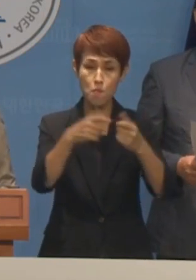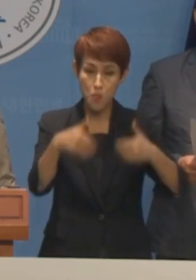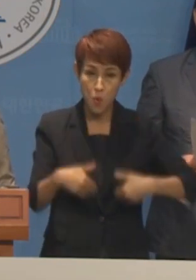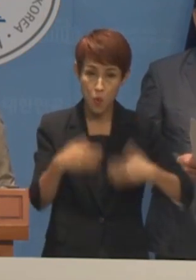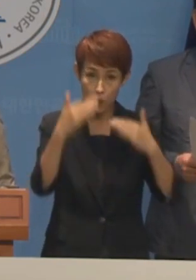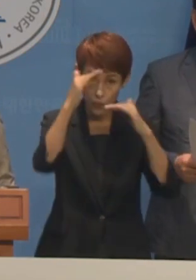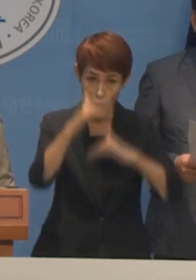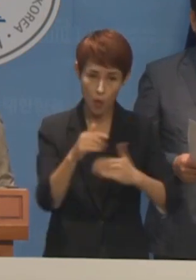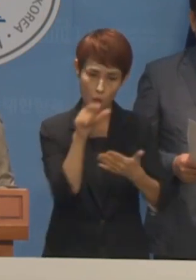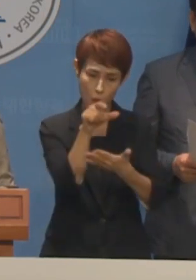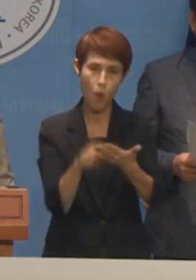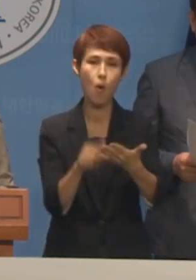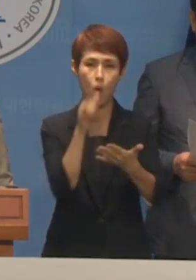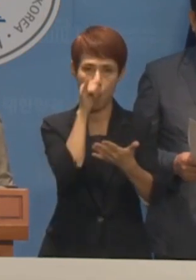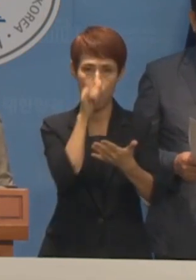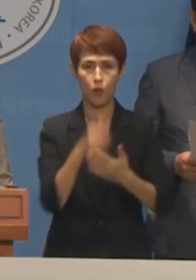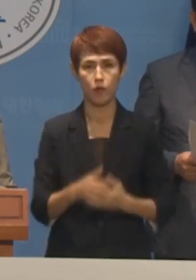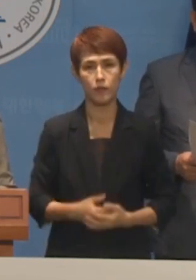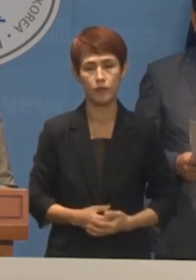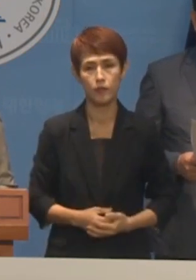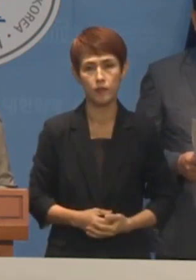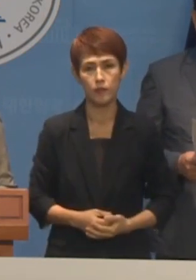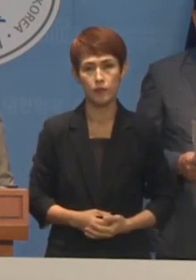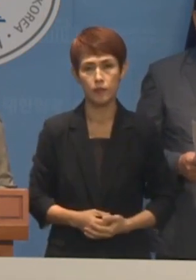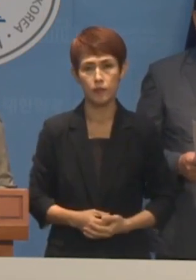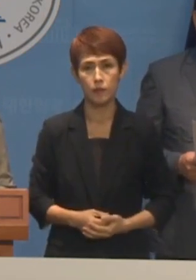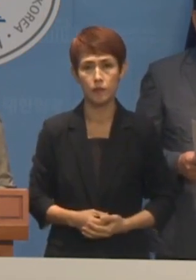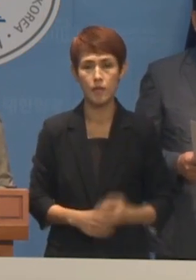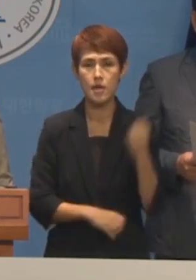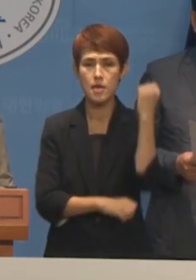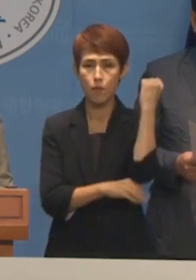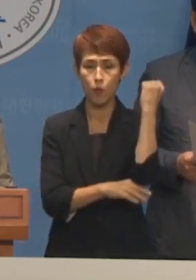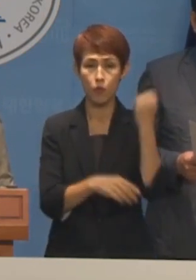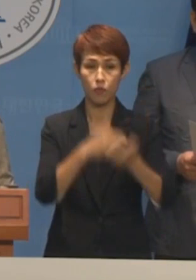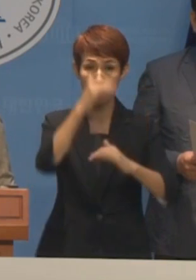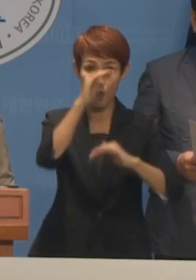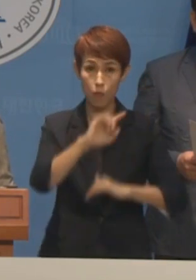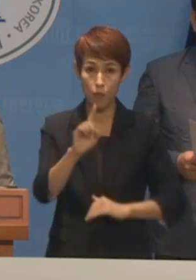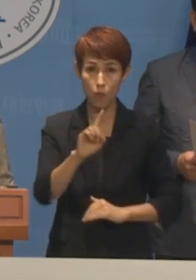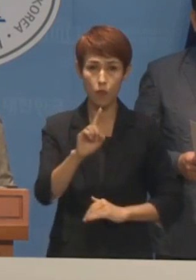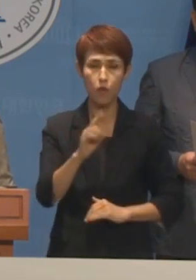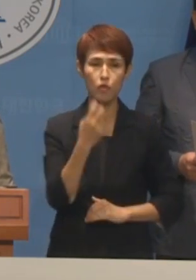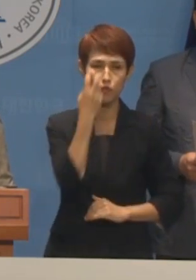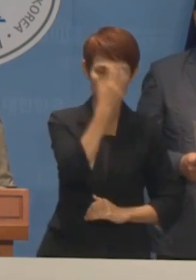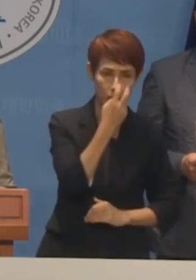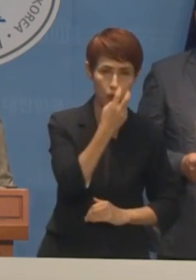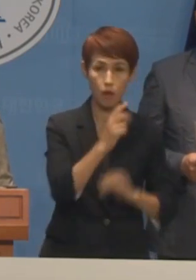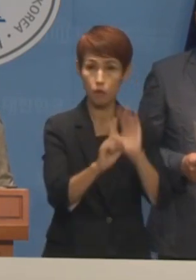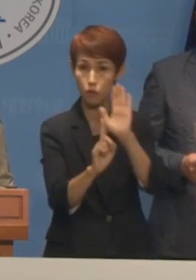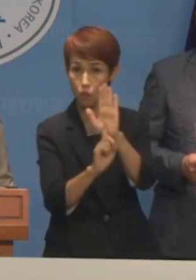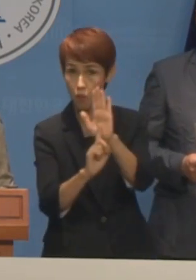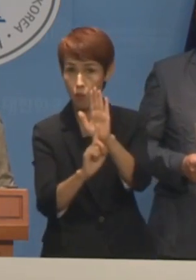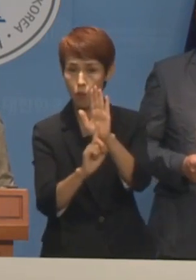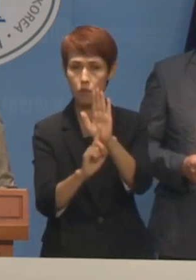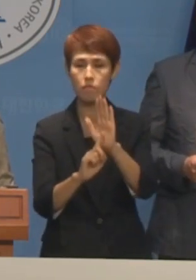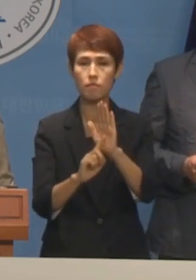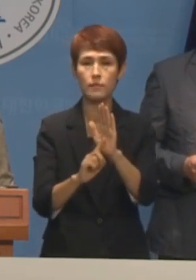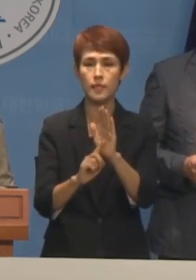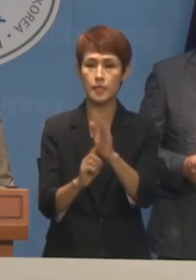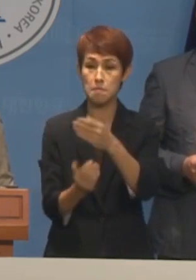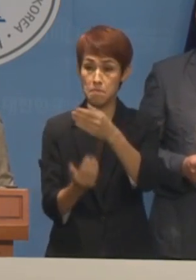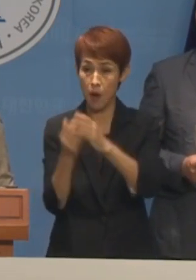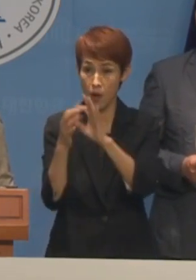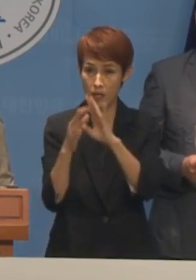법률안의 목적임을 분명히 했습니다. 아울러 기본 원칙으로서 수사와 공보는 사건 관계인의